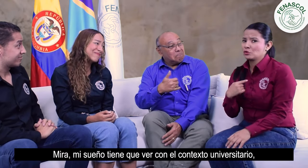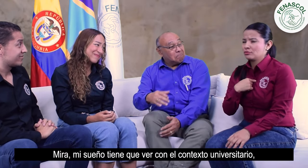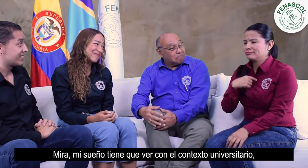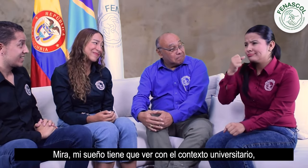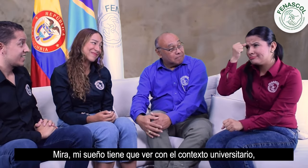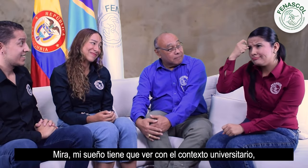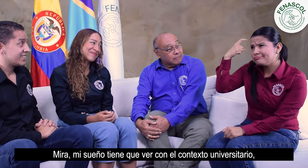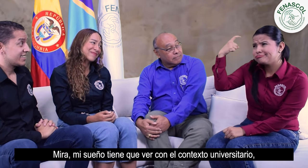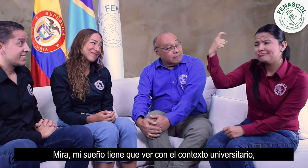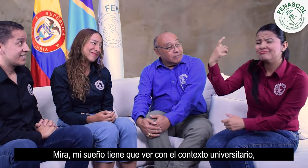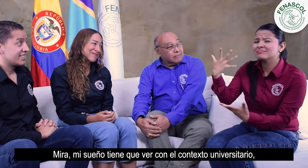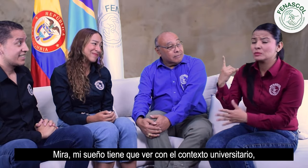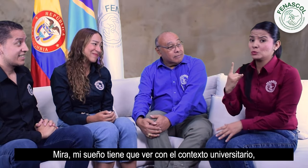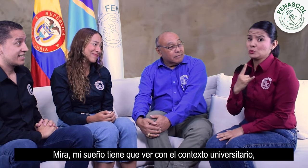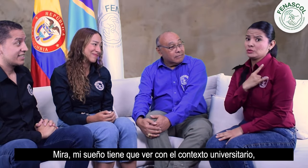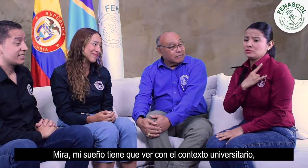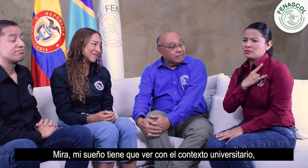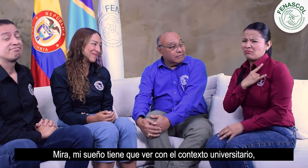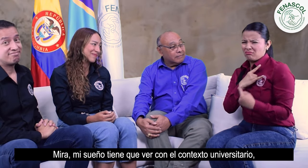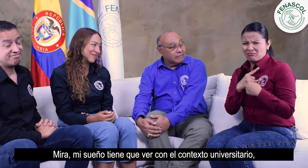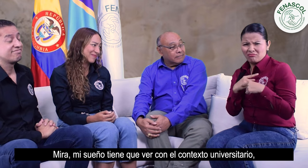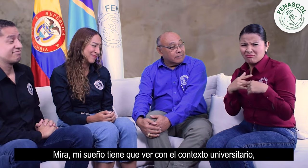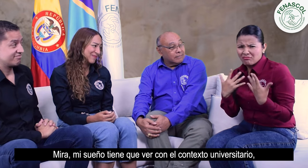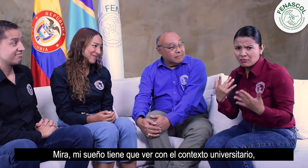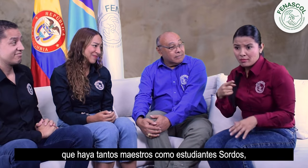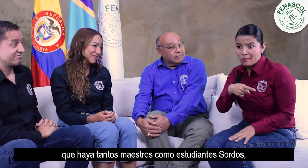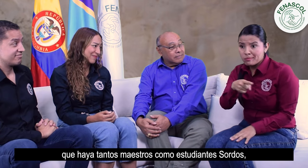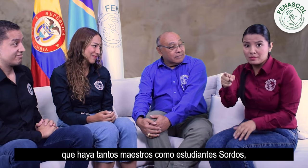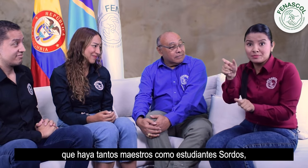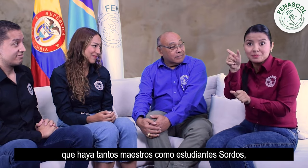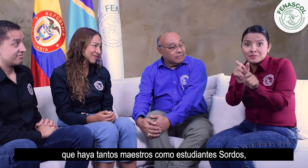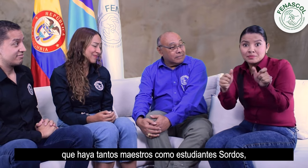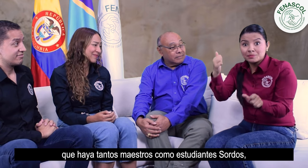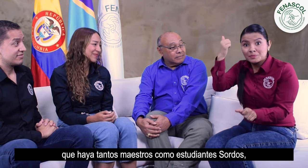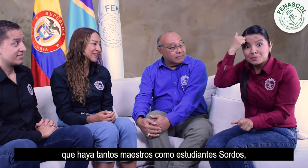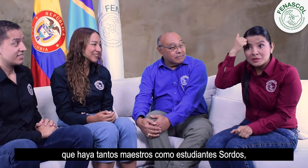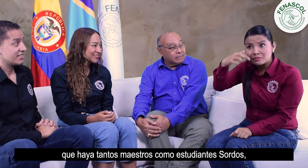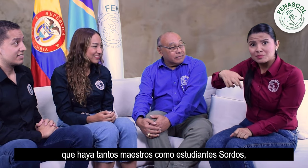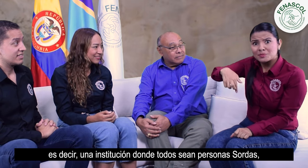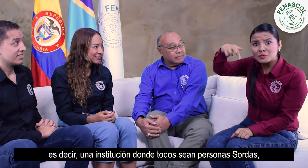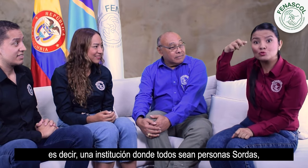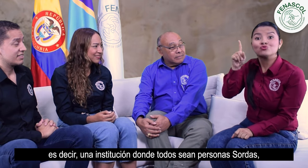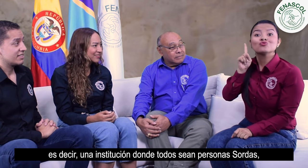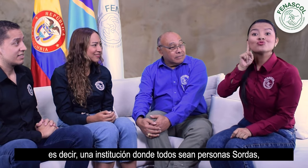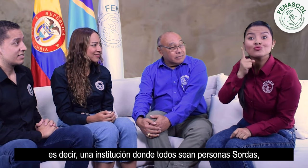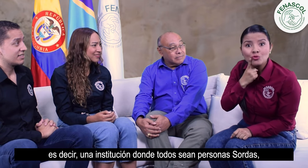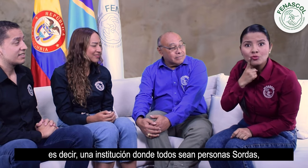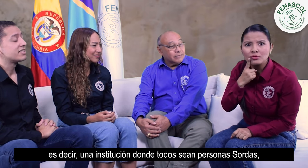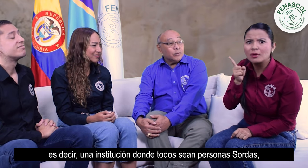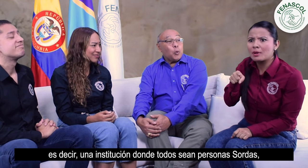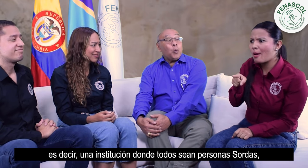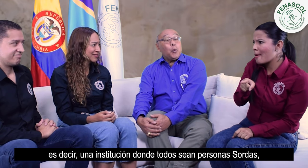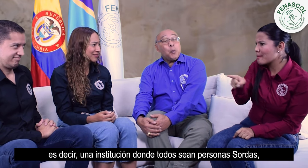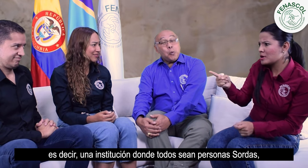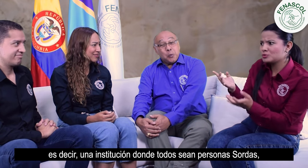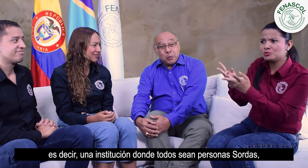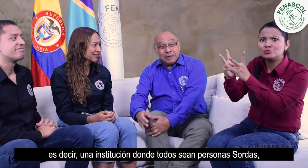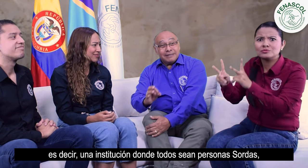Mira, mi sueño tiene que ver con el contexto universitario. Que haya tantos maestros como estudiantes sordos. Es decir, una institución donde todos